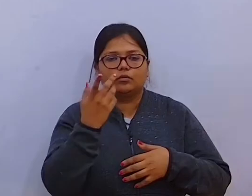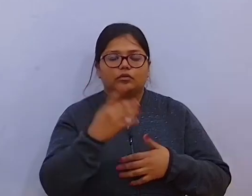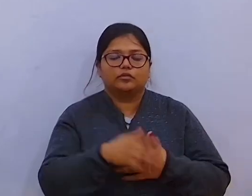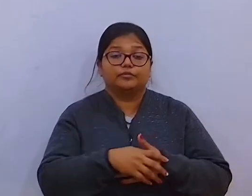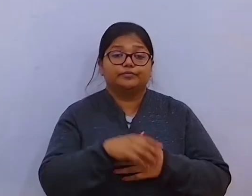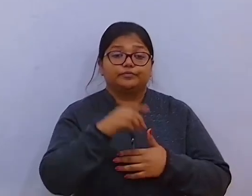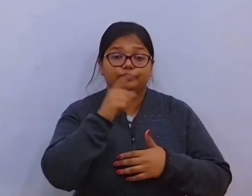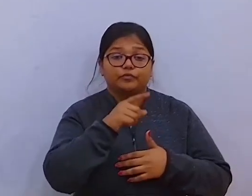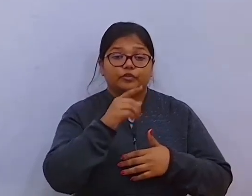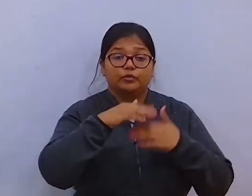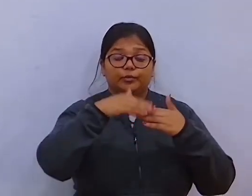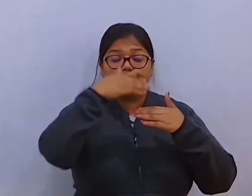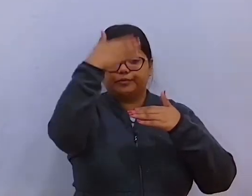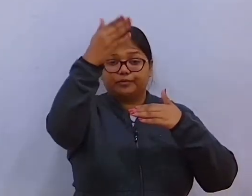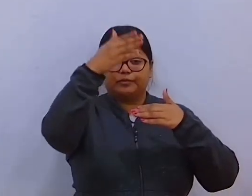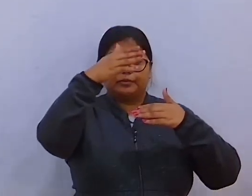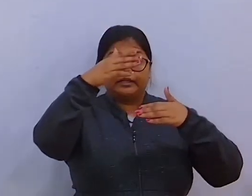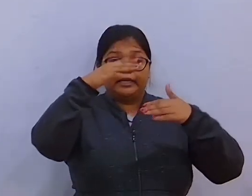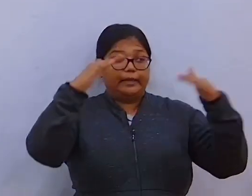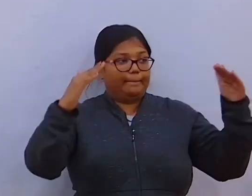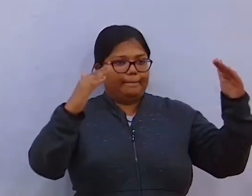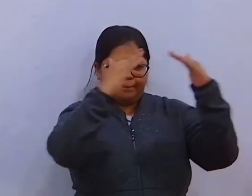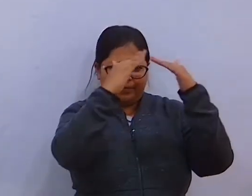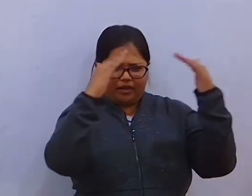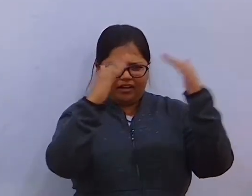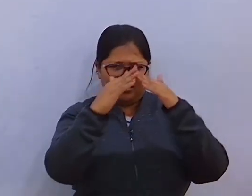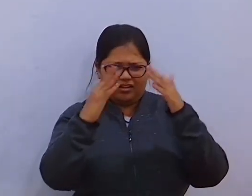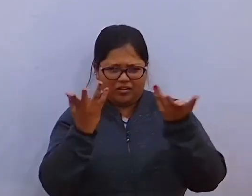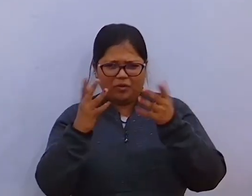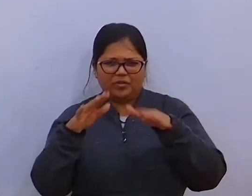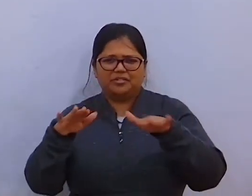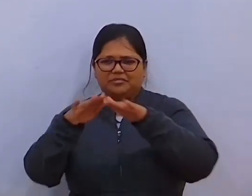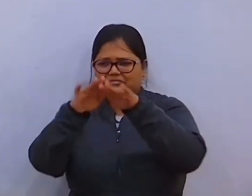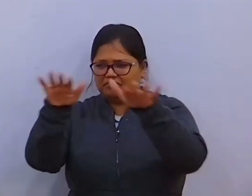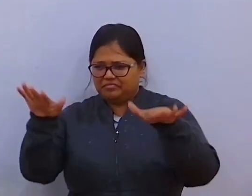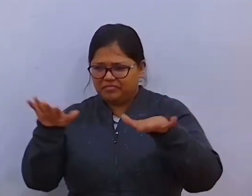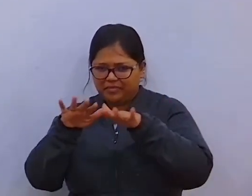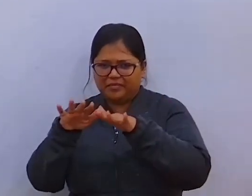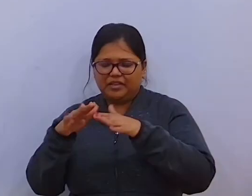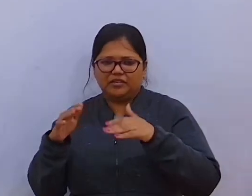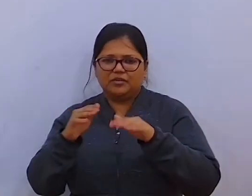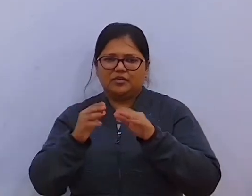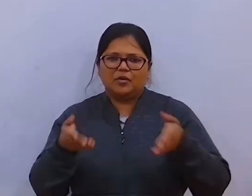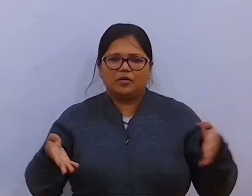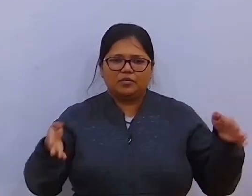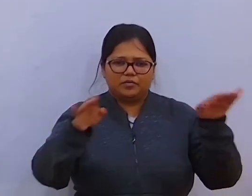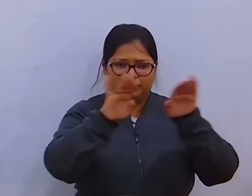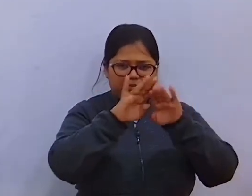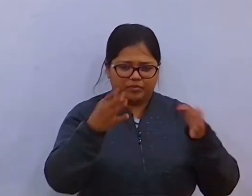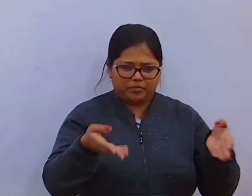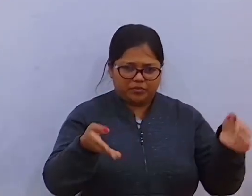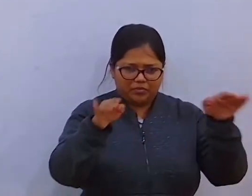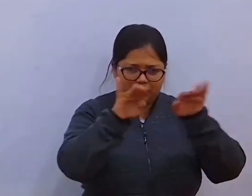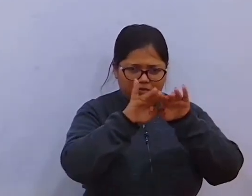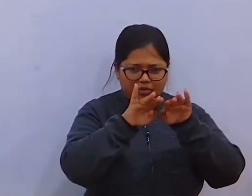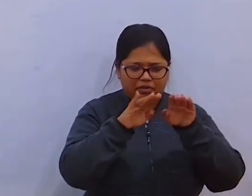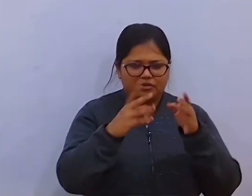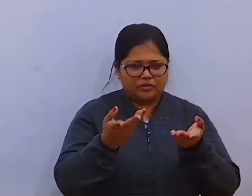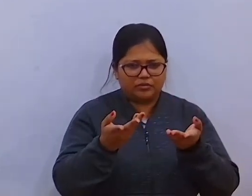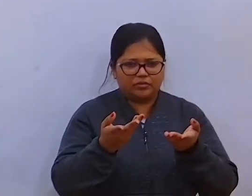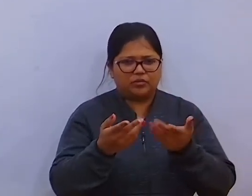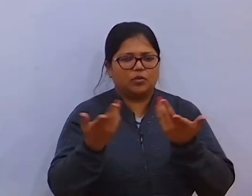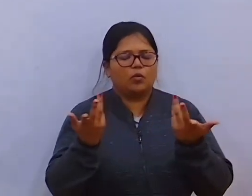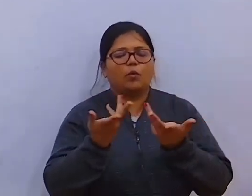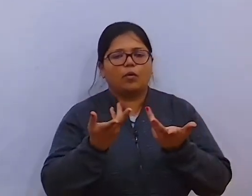रेखा, कर्क रेखा आप लोग सभी जानते होंगे है ना, कर्क रेखा और मकर रेखा के बारे में मैंने बहुत अच्छे से आप लोगों को बताया हुआ था।